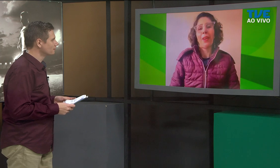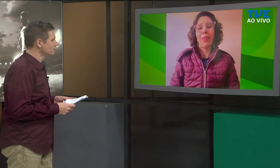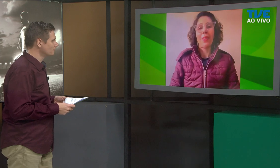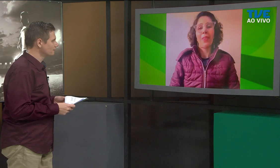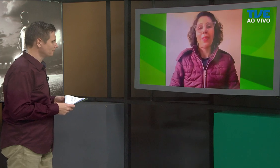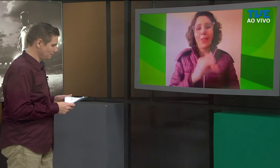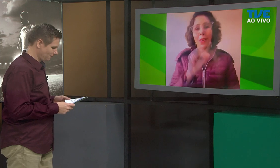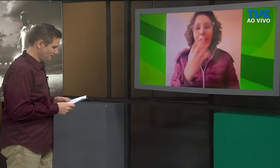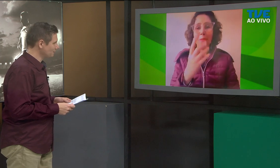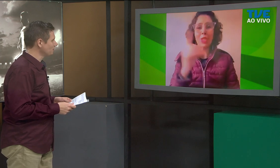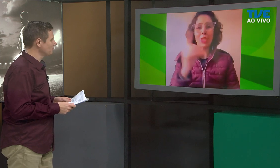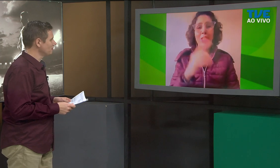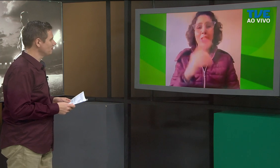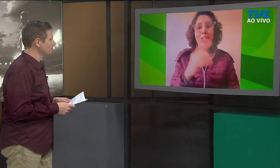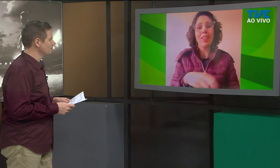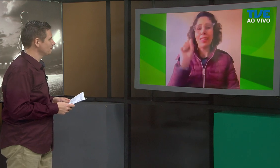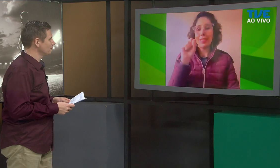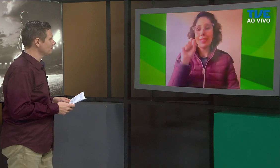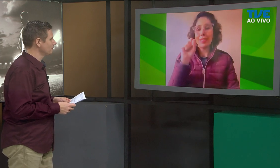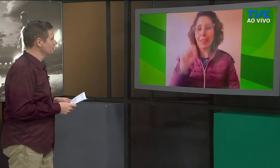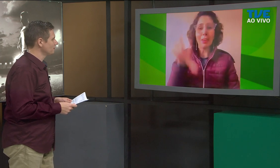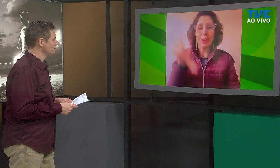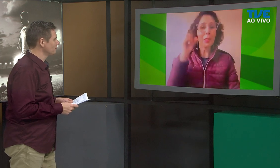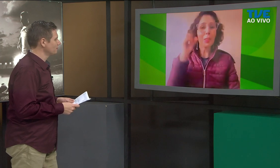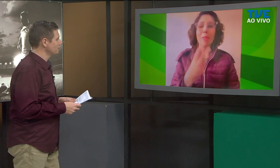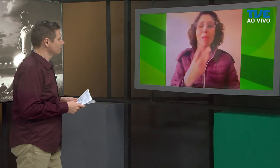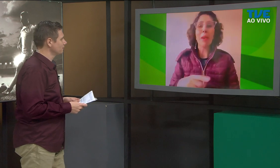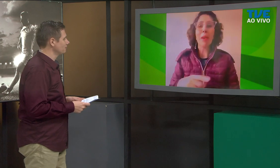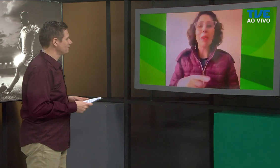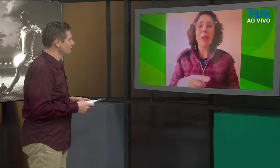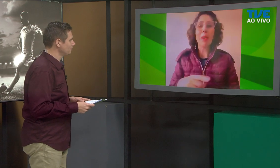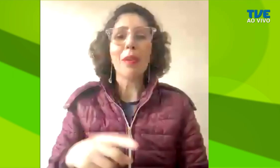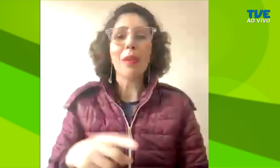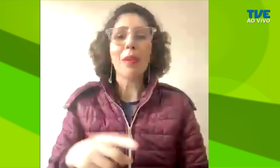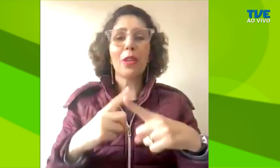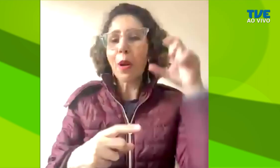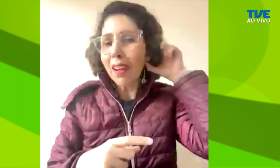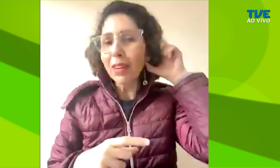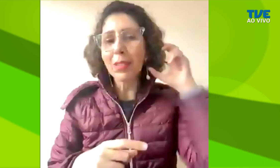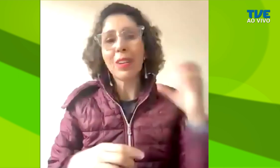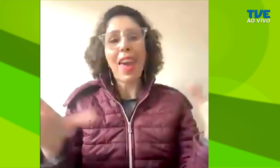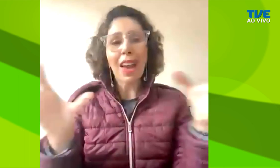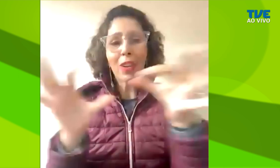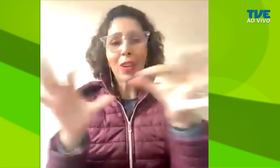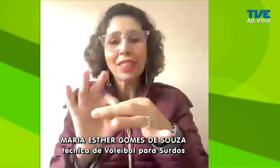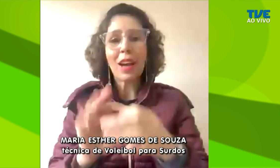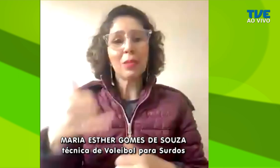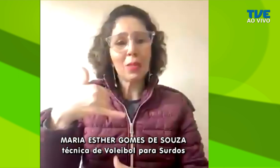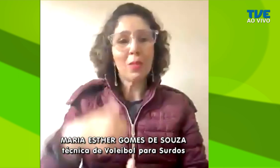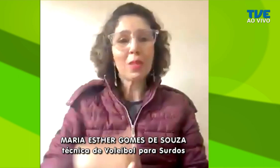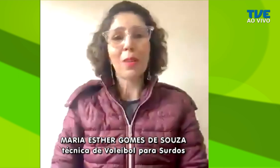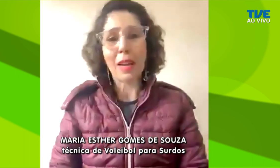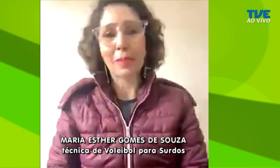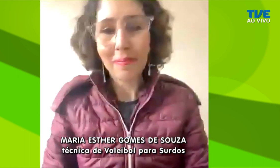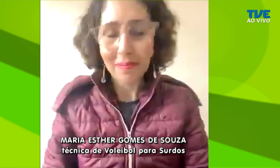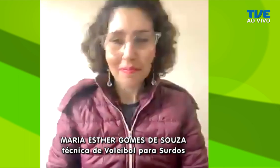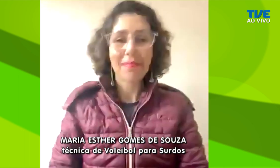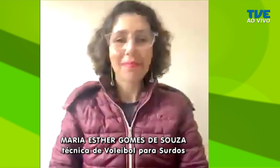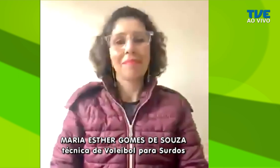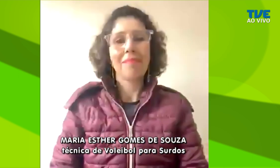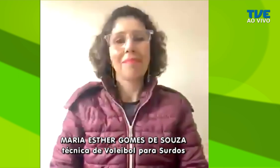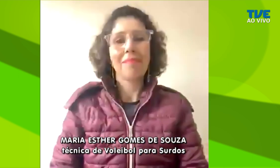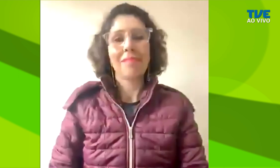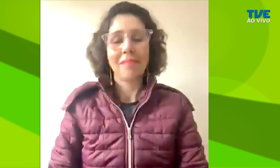Oi, bom dia! Sim, eu estou escutando bem porque o meu aparelho é conectado com o celular. Muito bem!